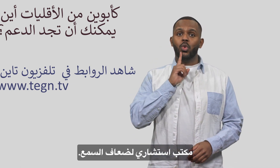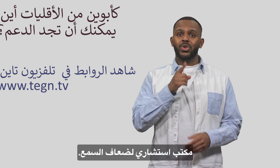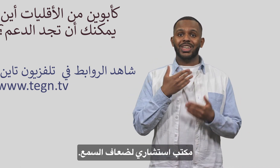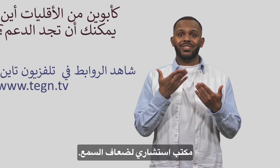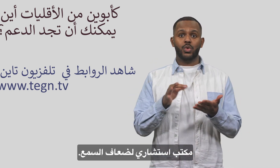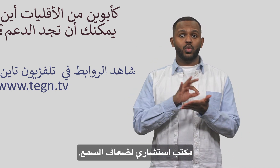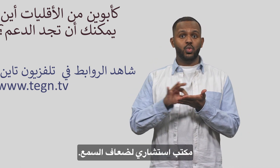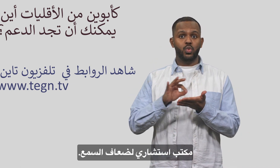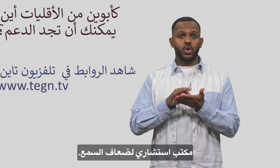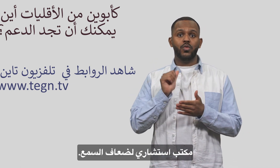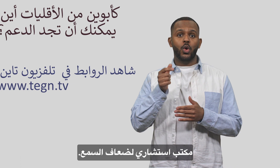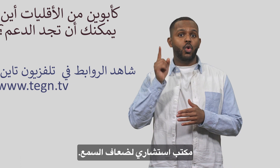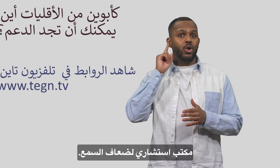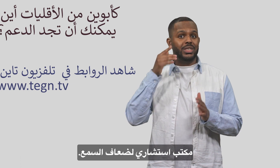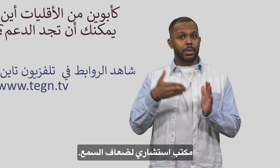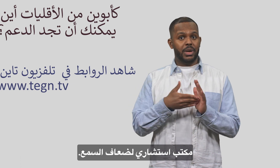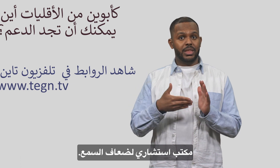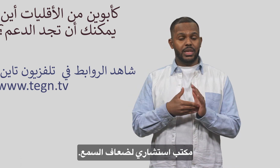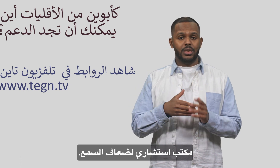مكتب استشاري لضعاف السمع،